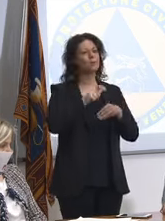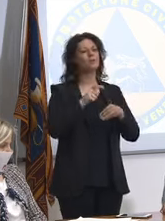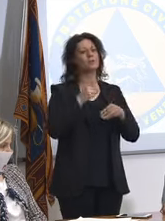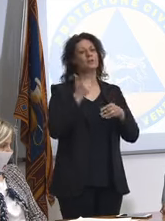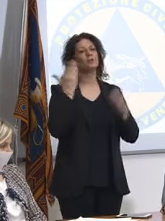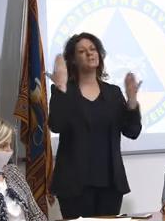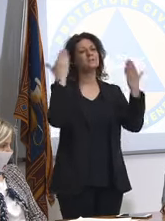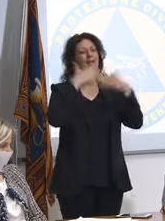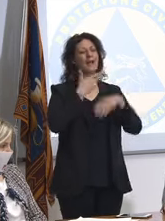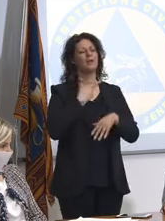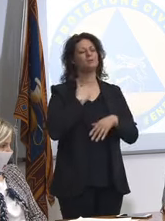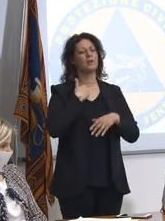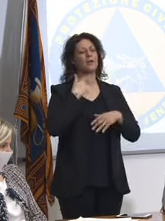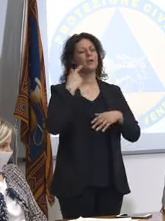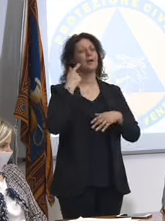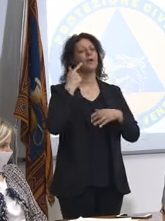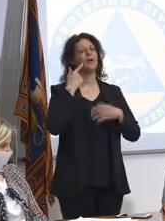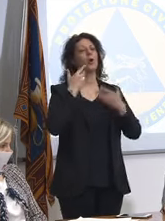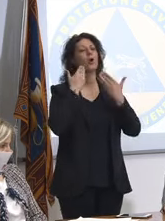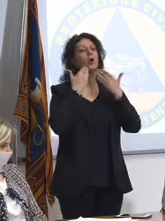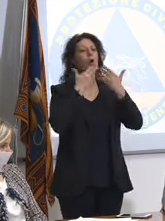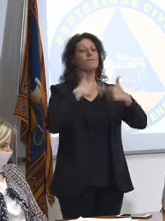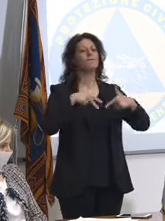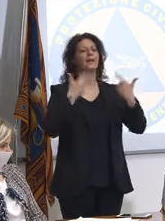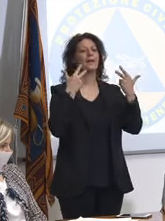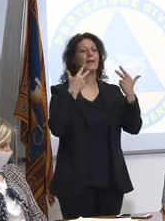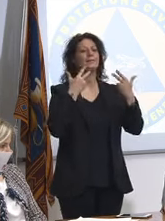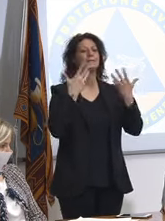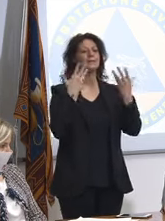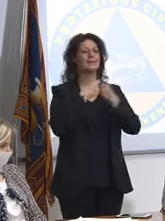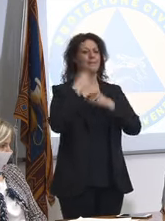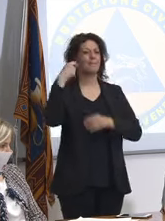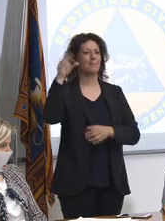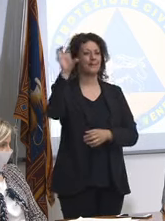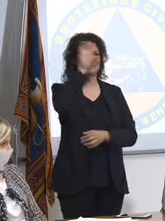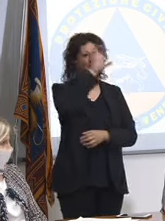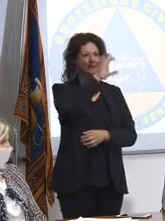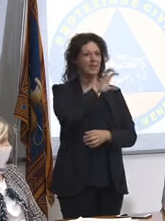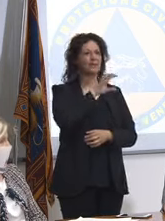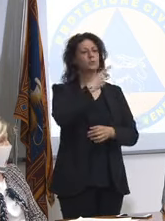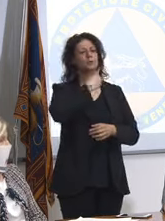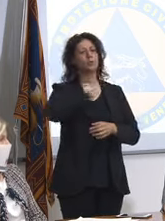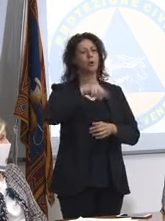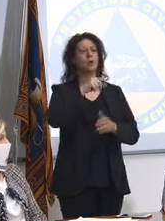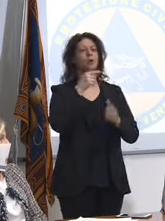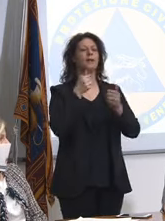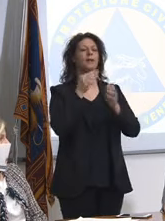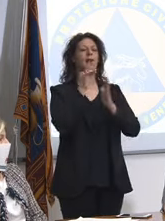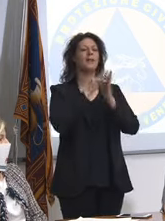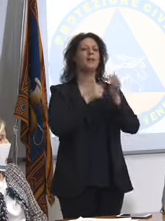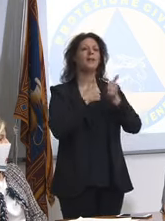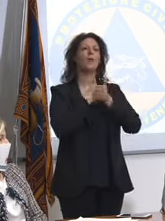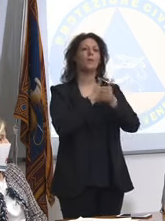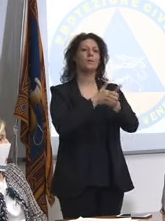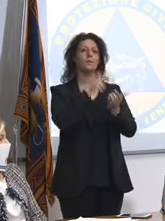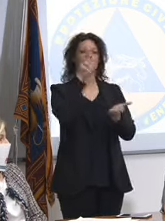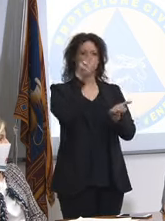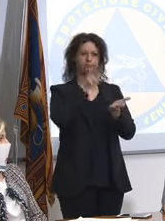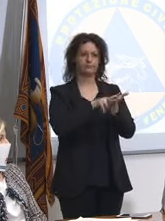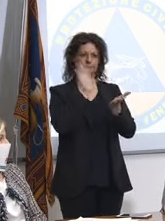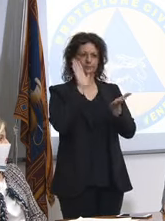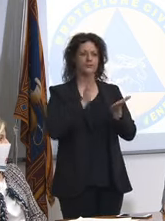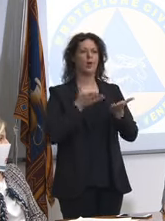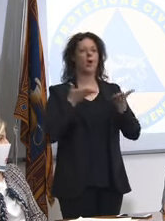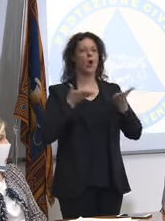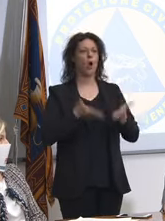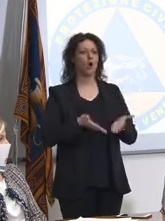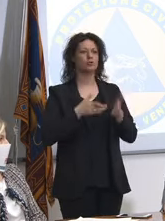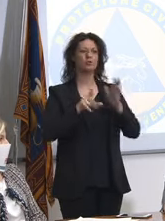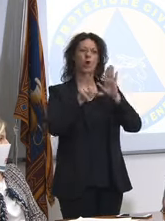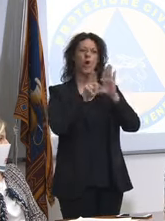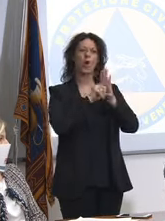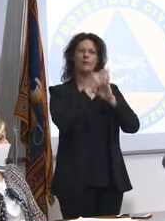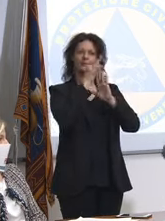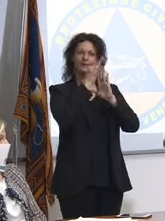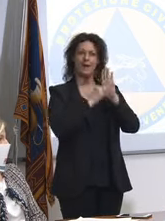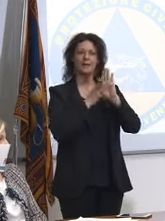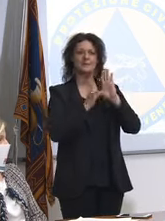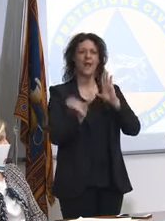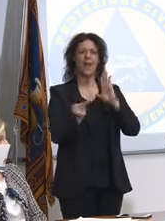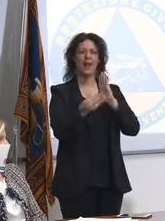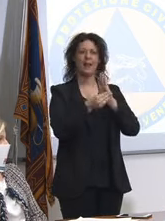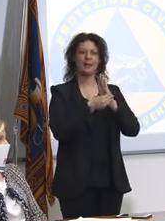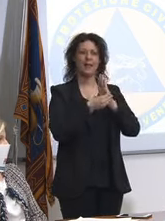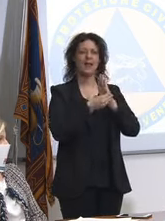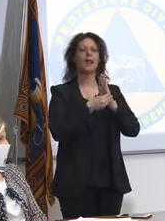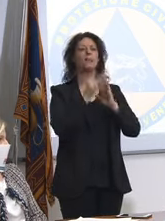sera, abbiamo approvato tutte le linee guida che noi alleghiamo nell'ordinanza di oggi. Quindi si